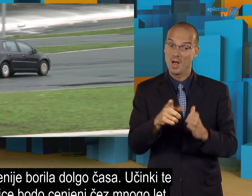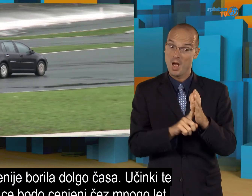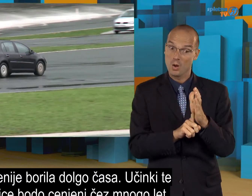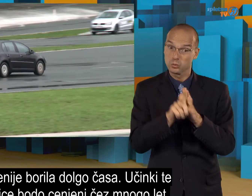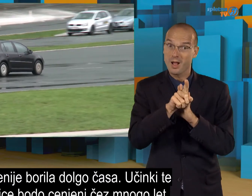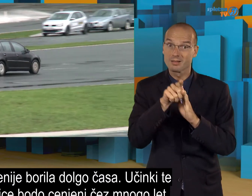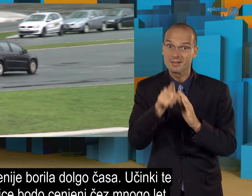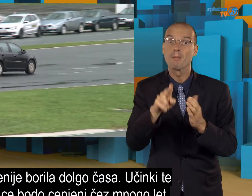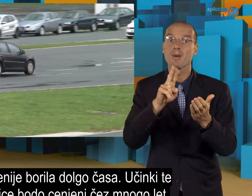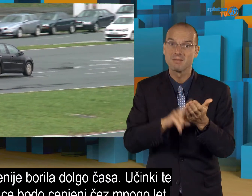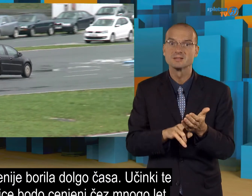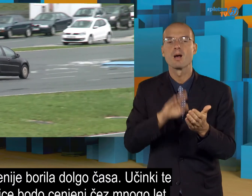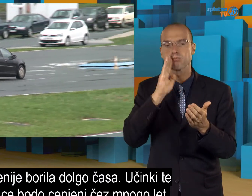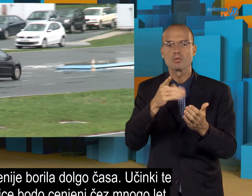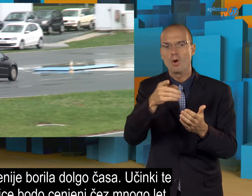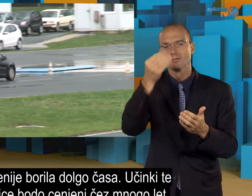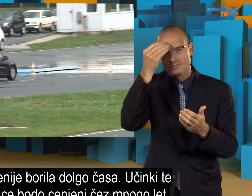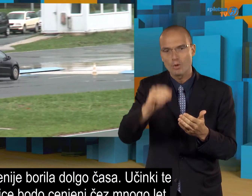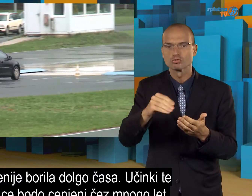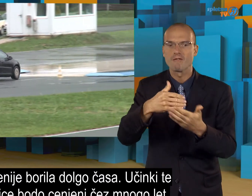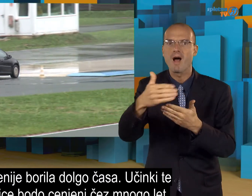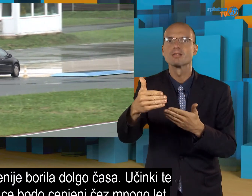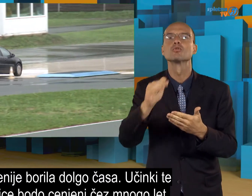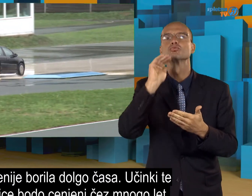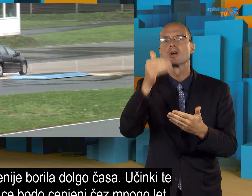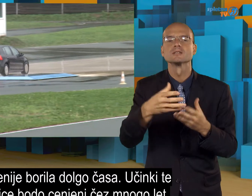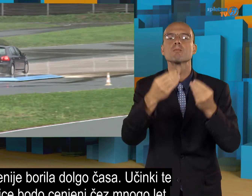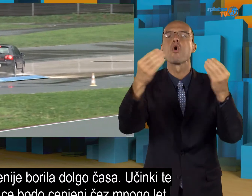Učinki te pravice bodo ocenjeni čez mnogo let.